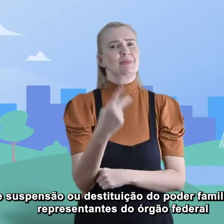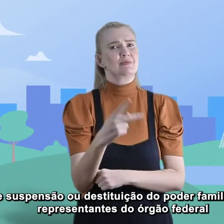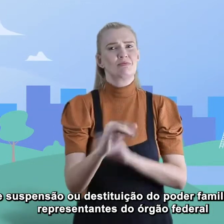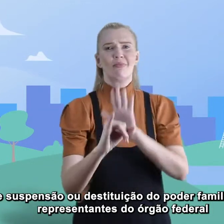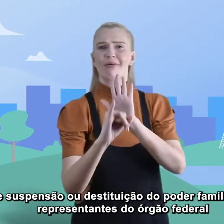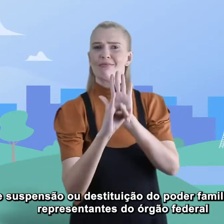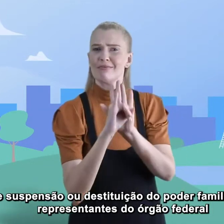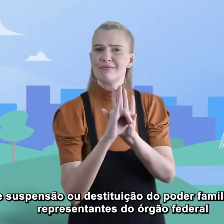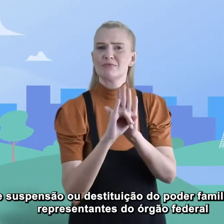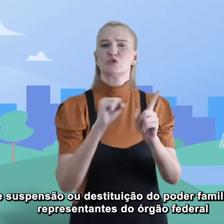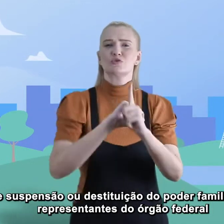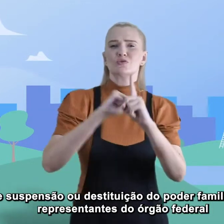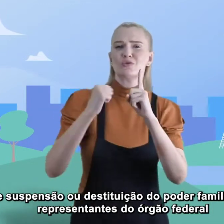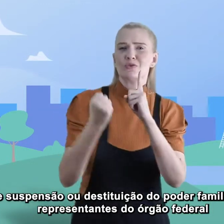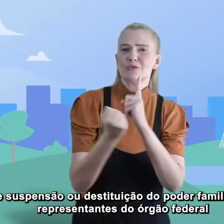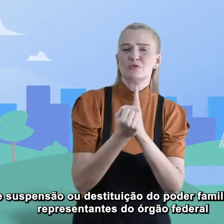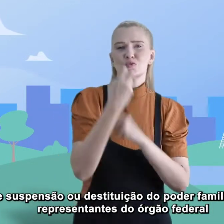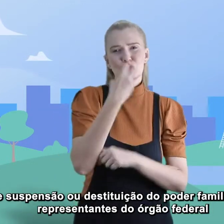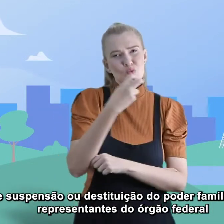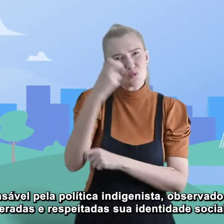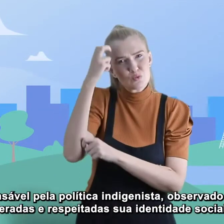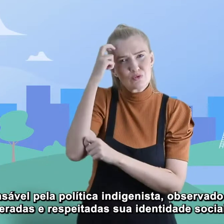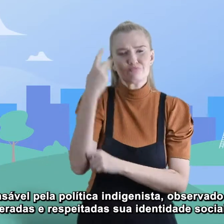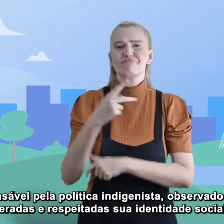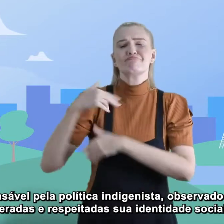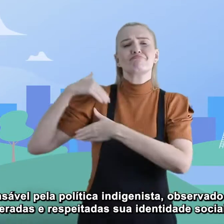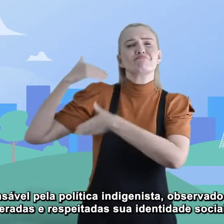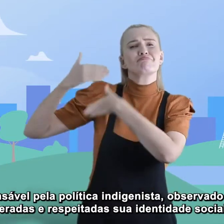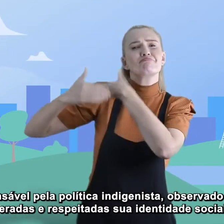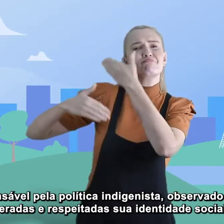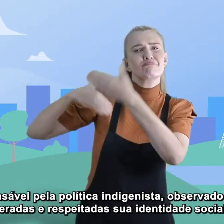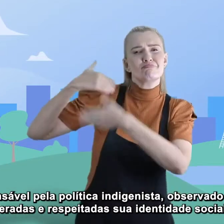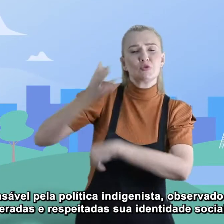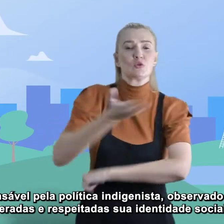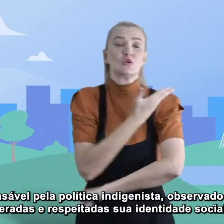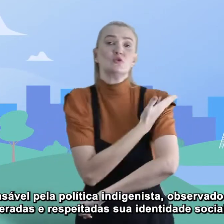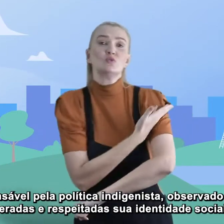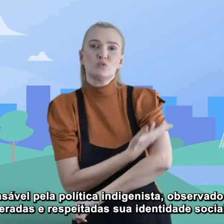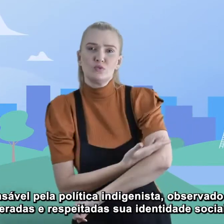de representantes do órgão federal responsável pela política indigenista,